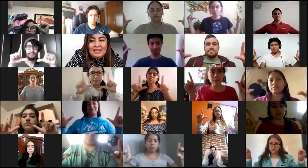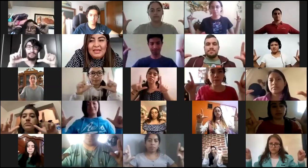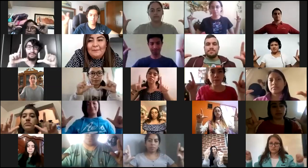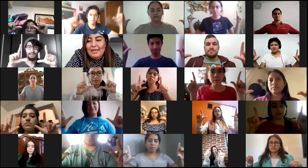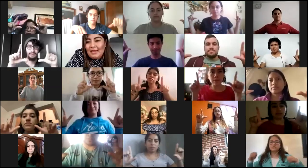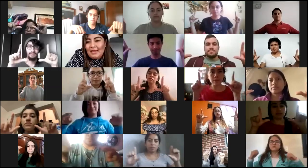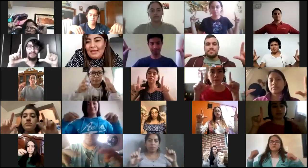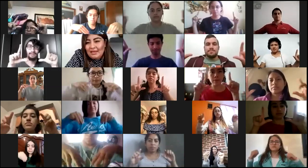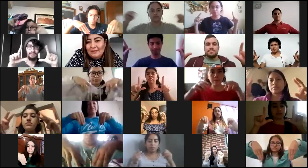M.